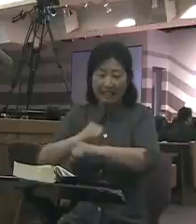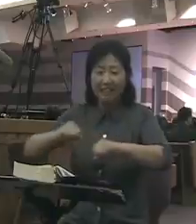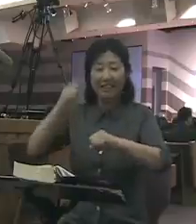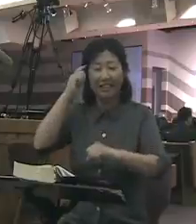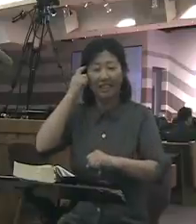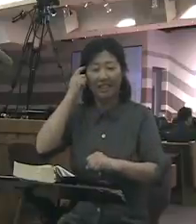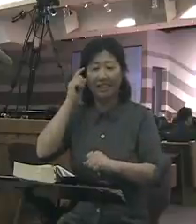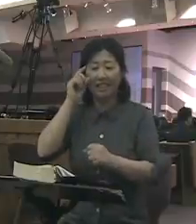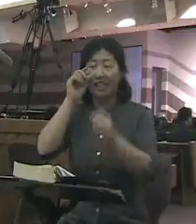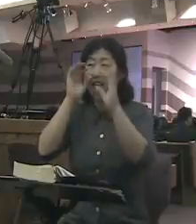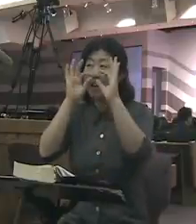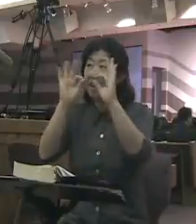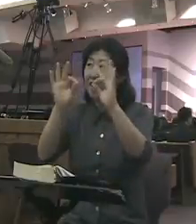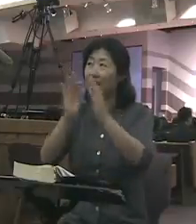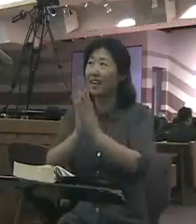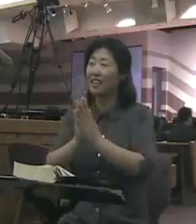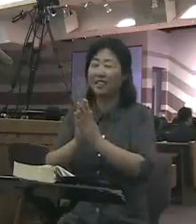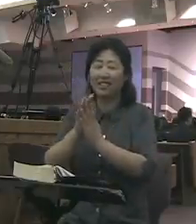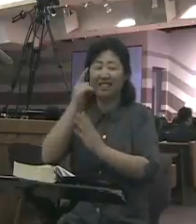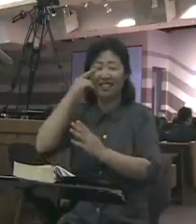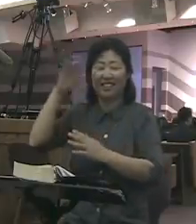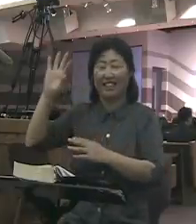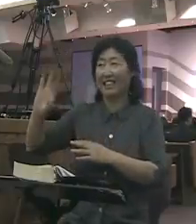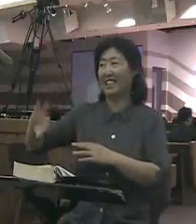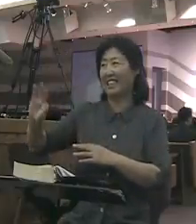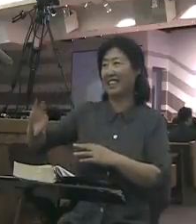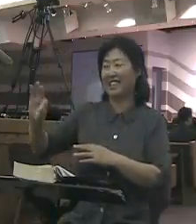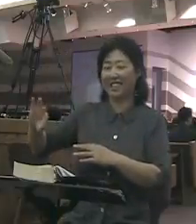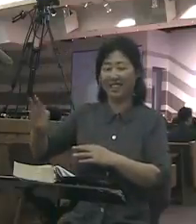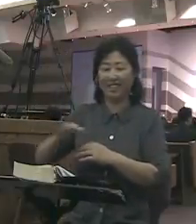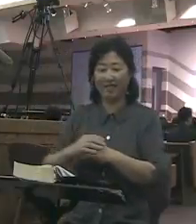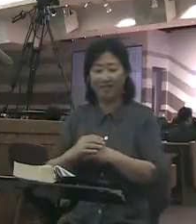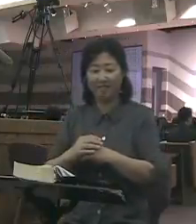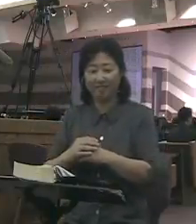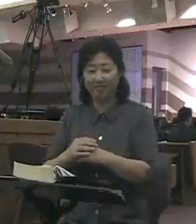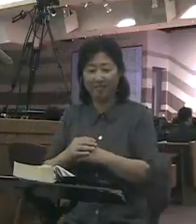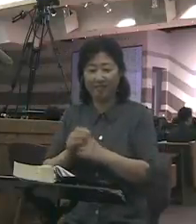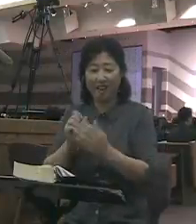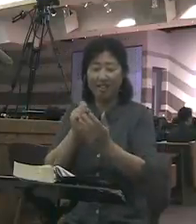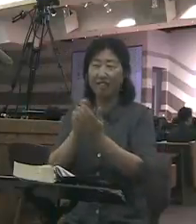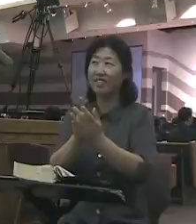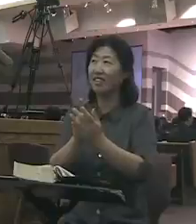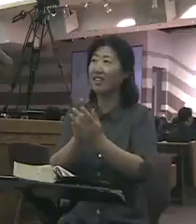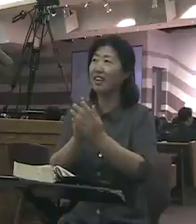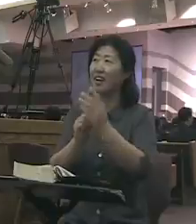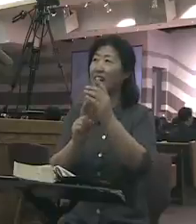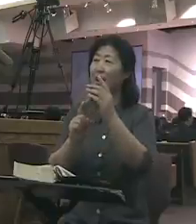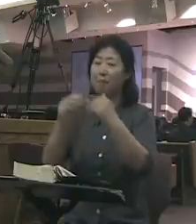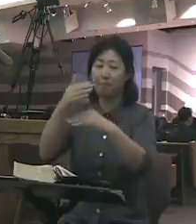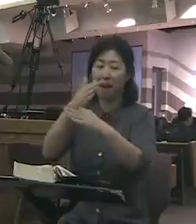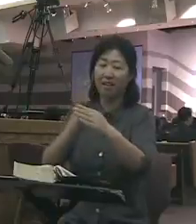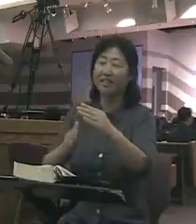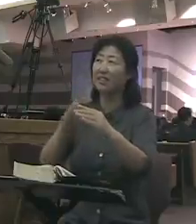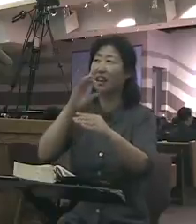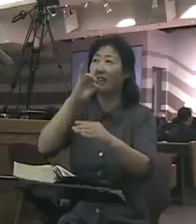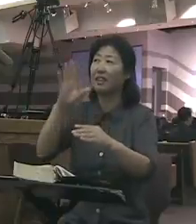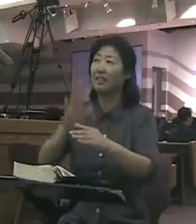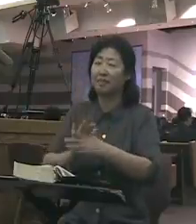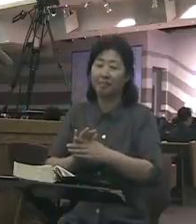가보니까 얼마나 시시한지 한 축구장 하나 반도 안 되더라고요. 반도. 근데 그때는 그렇게